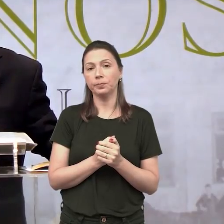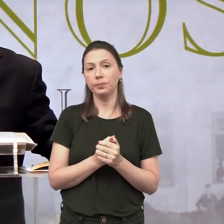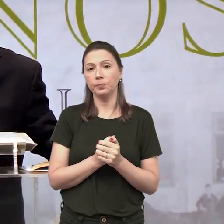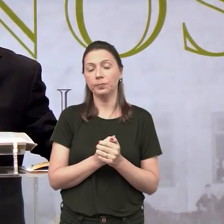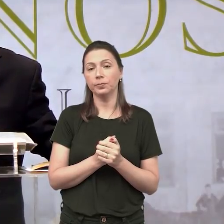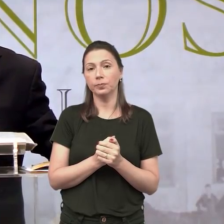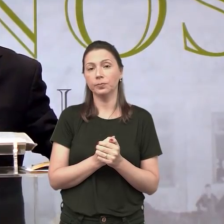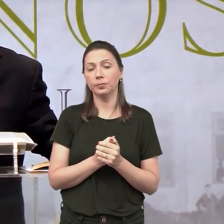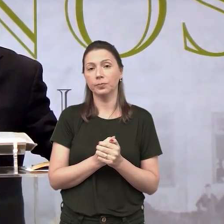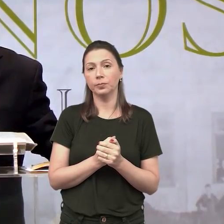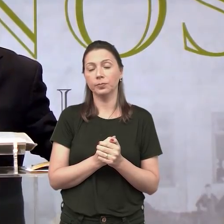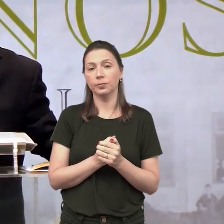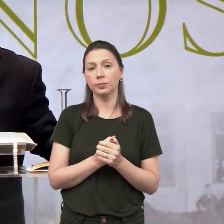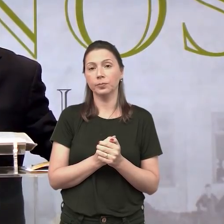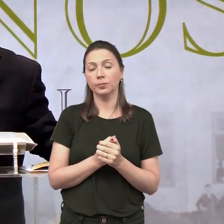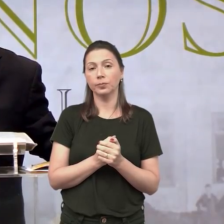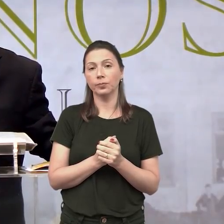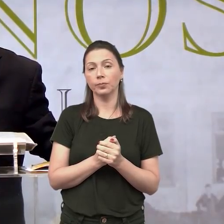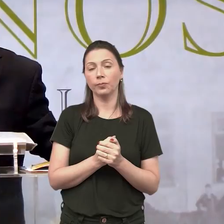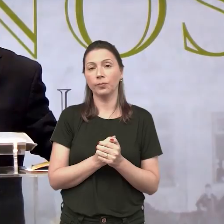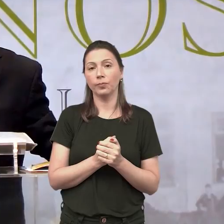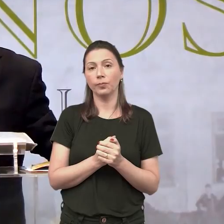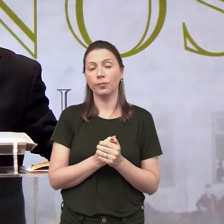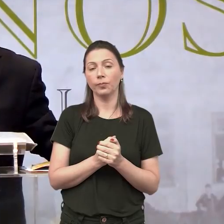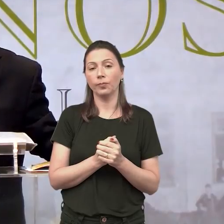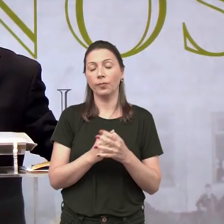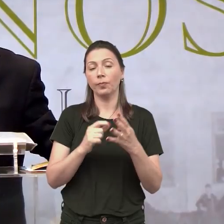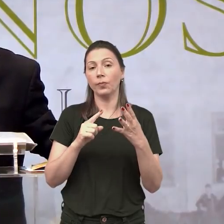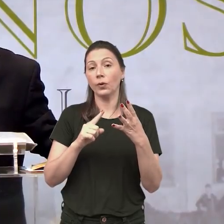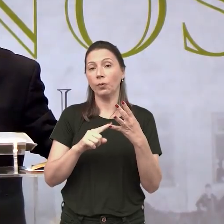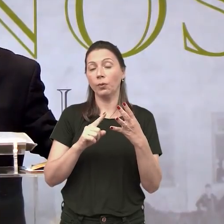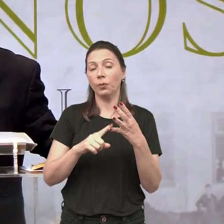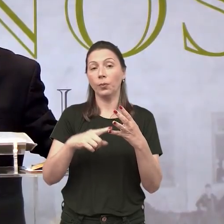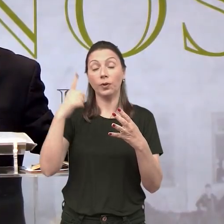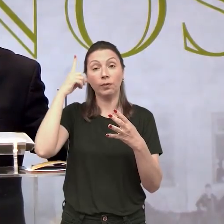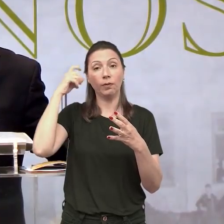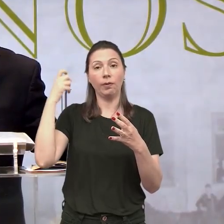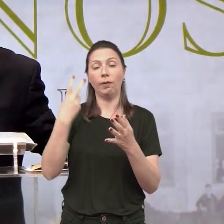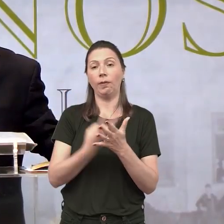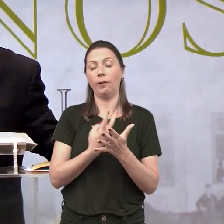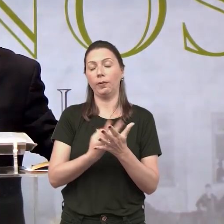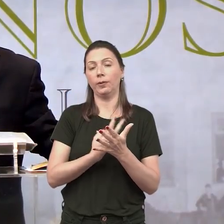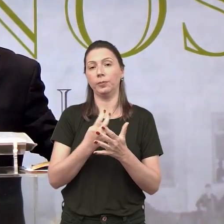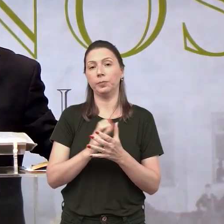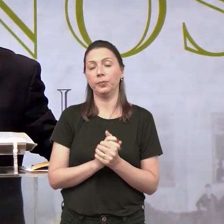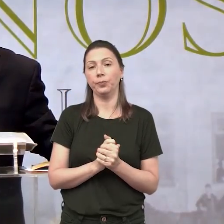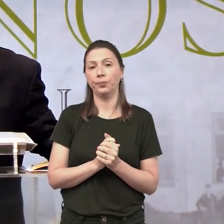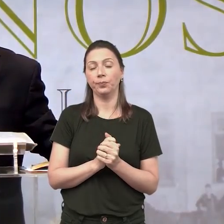felicidade material aqui nessa vida. Quarto,